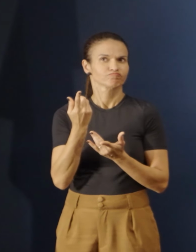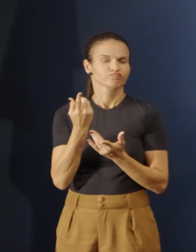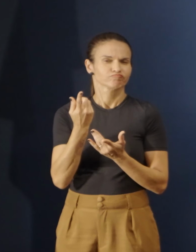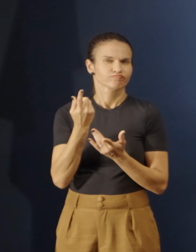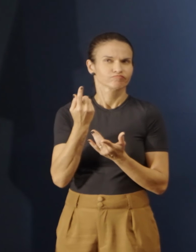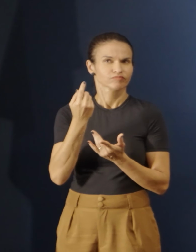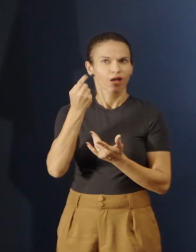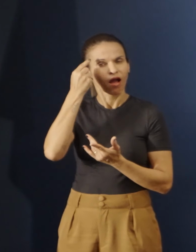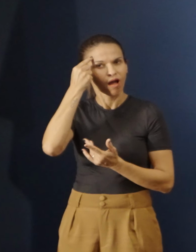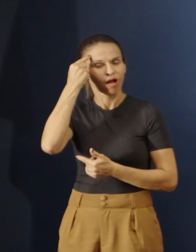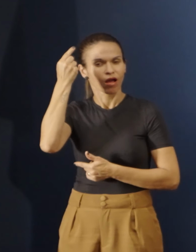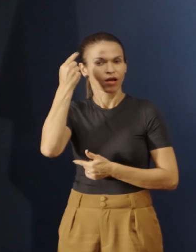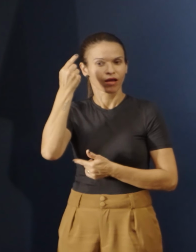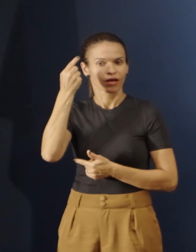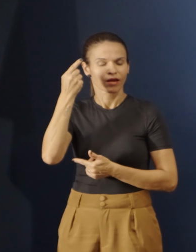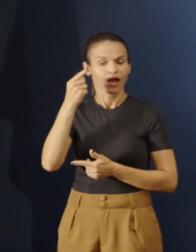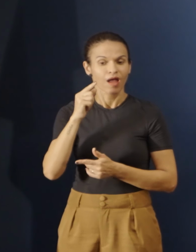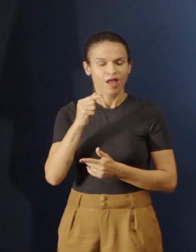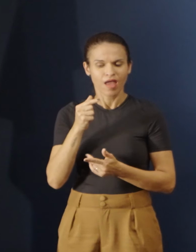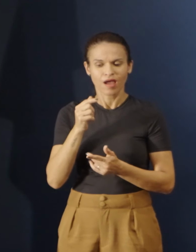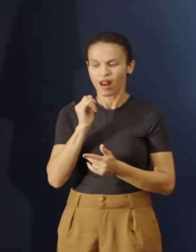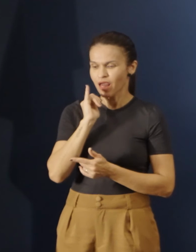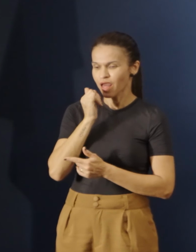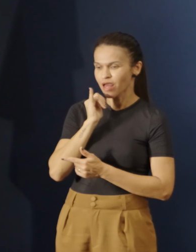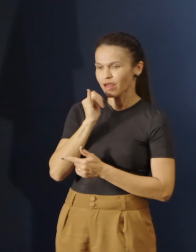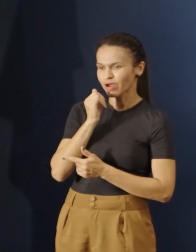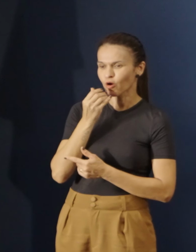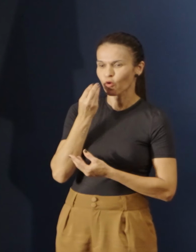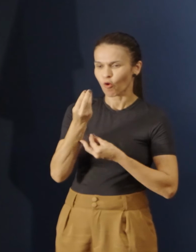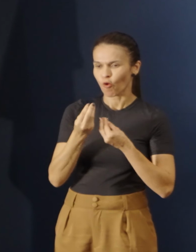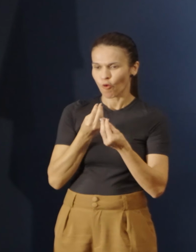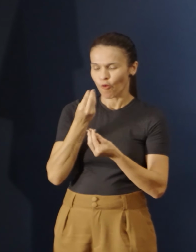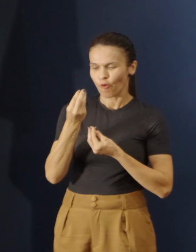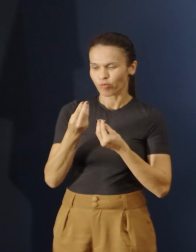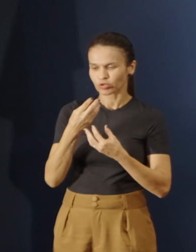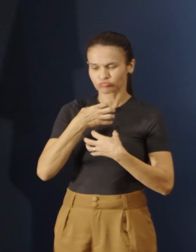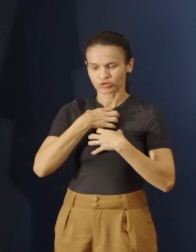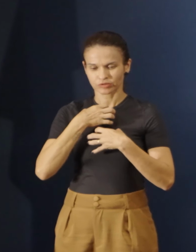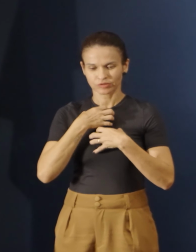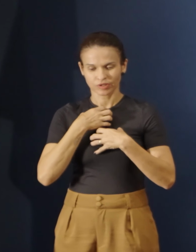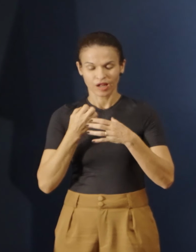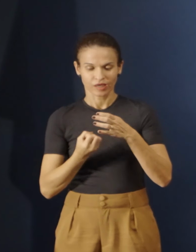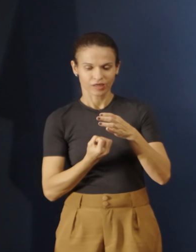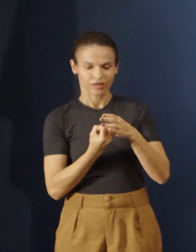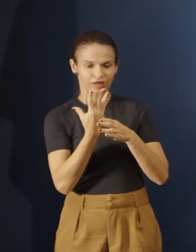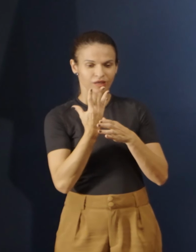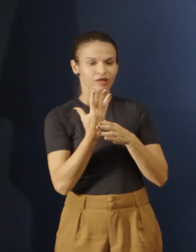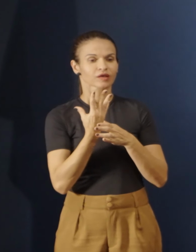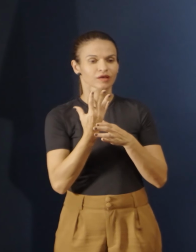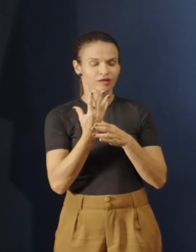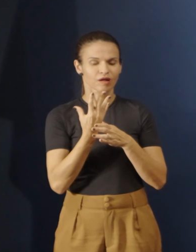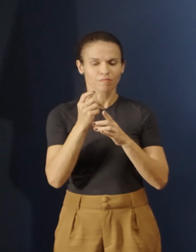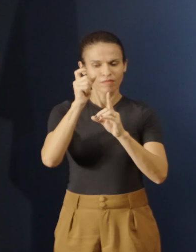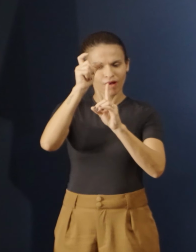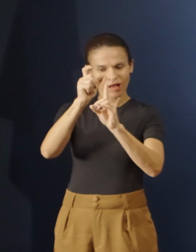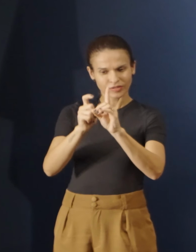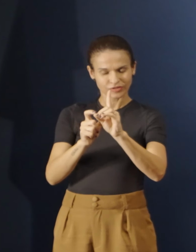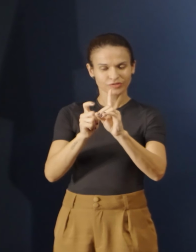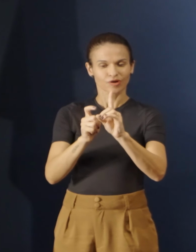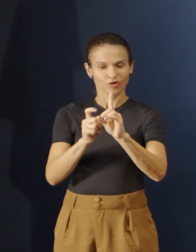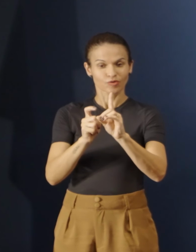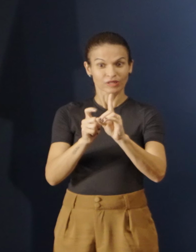Então, o que ele menos faz é dar notícia para o outro, ou seja, é falar como é que eu estou. Ele cria, ele faz do destinatário um